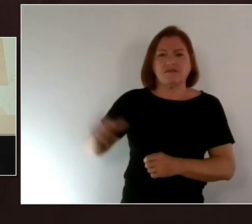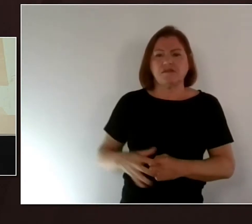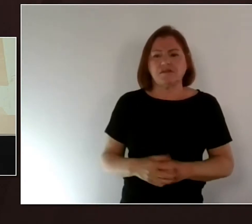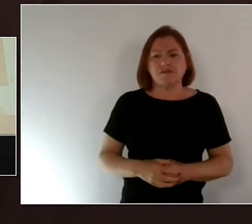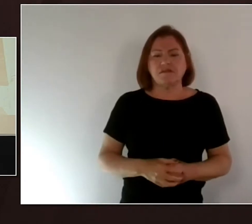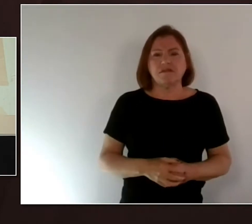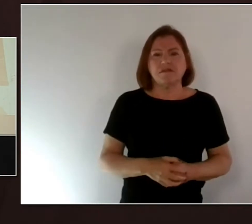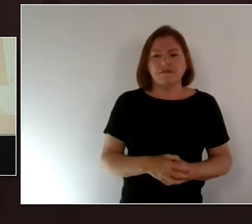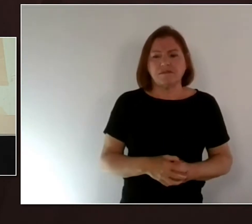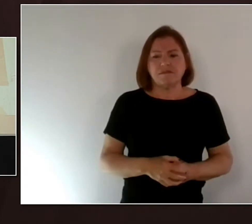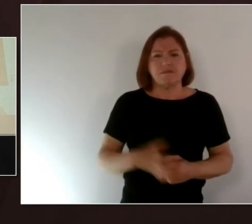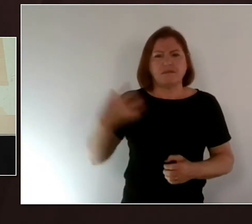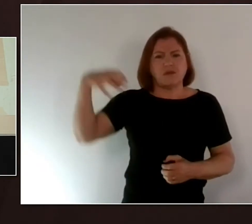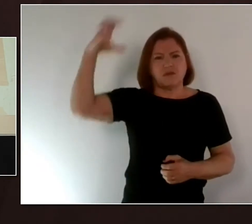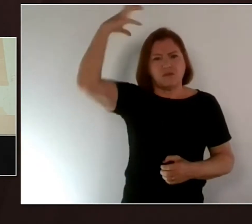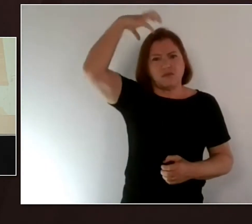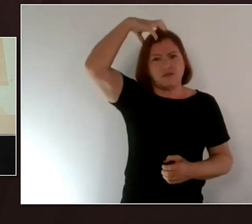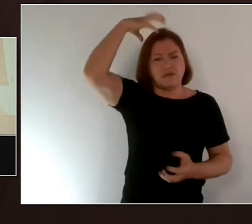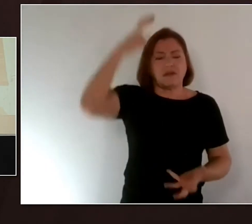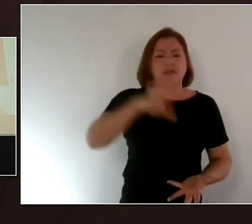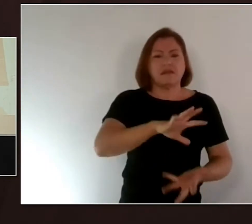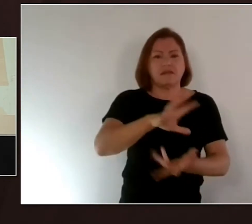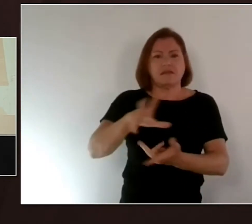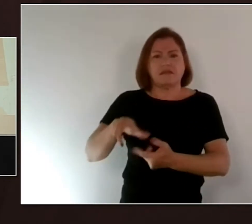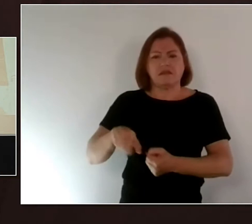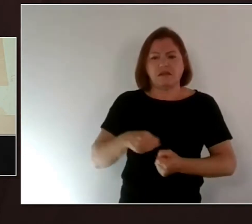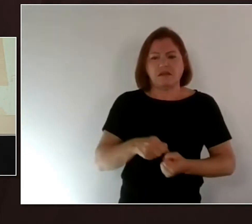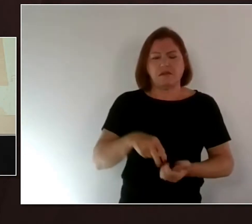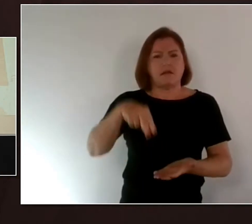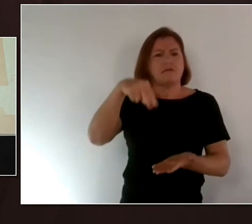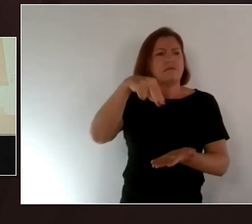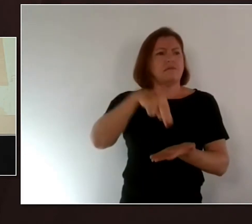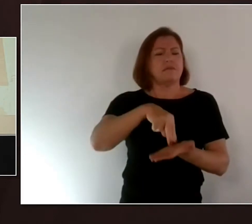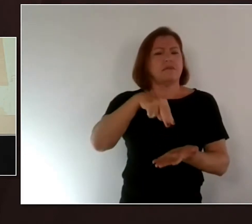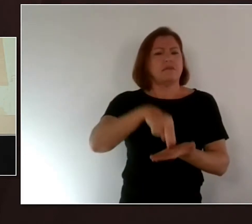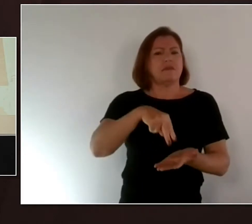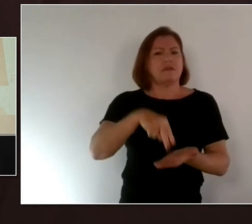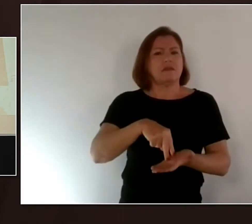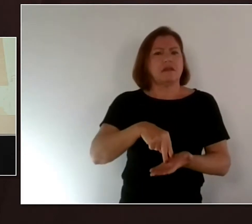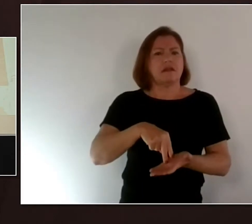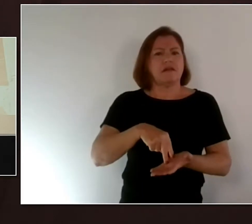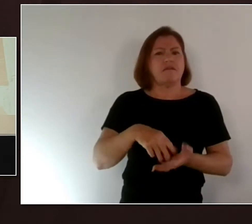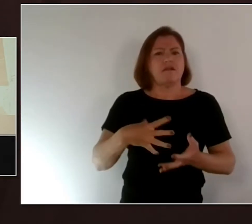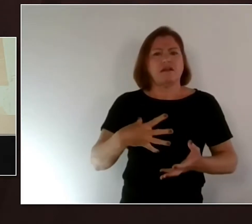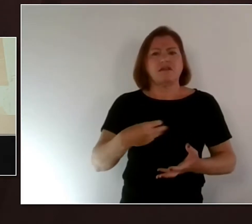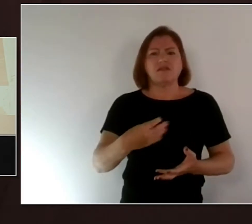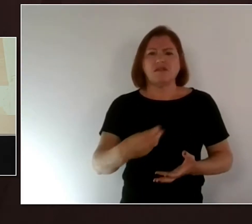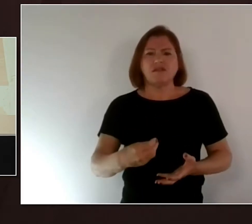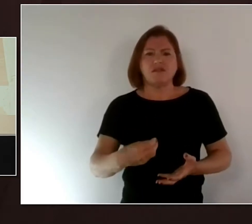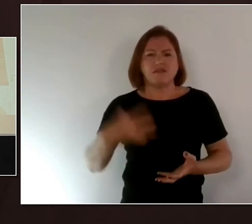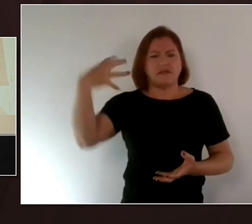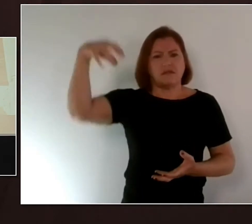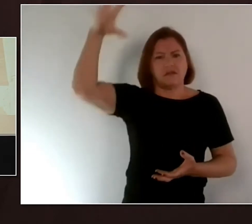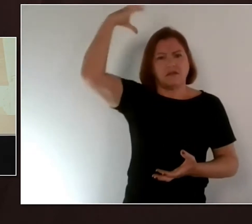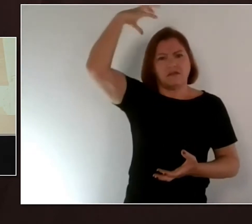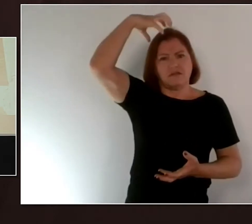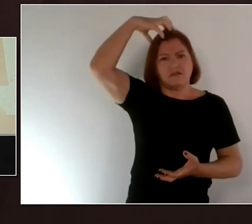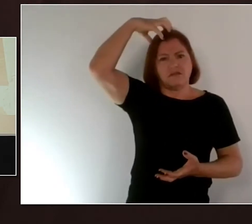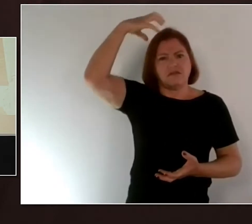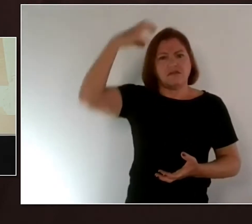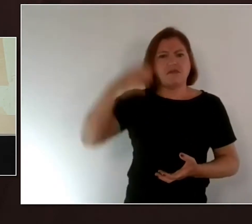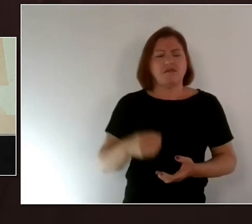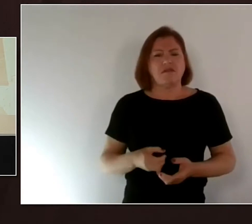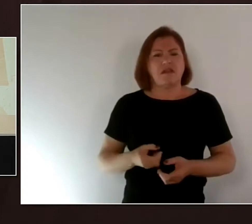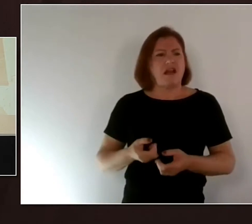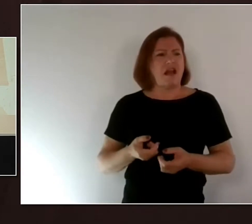os reis da terra se levantam e os príncipes conspiram contra o Senhor e